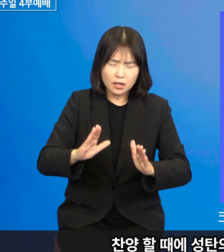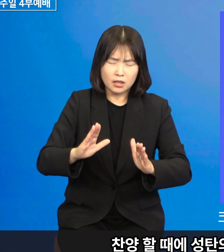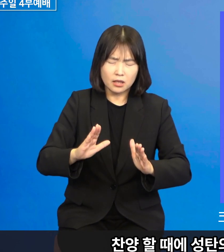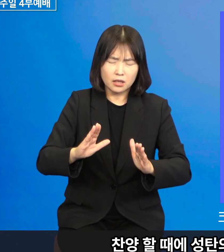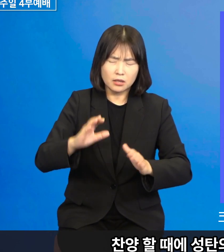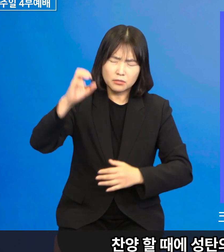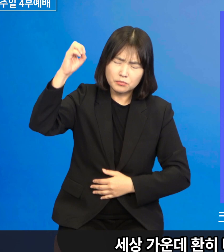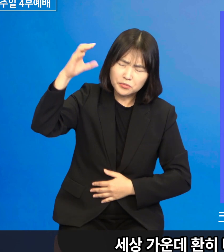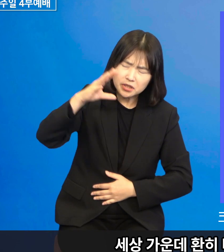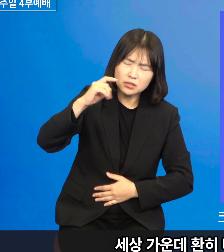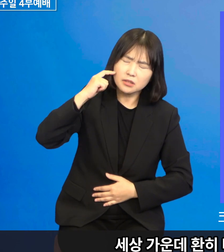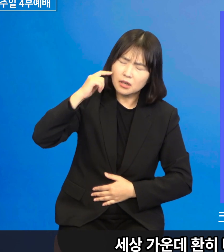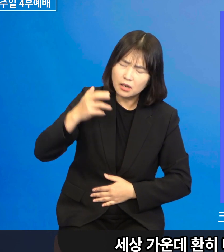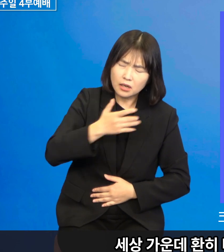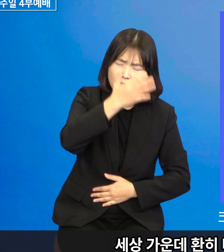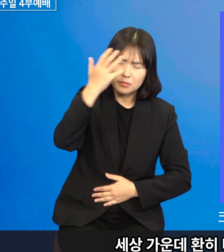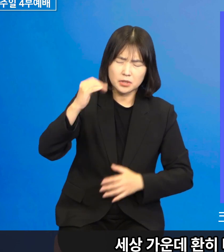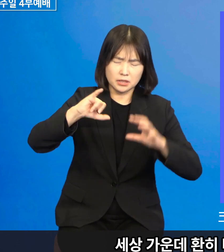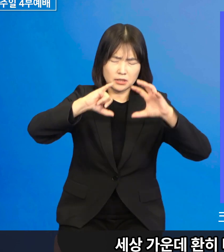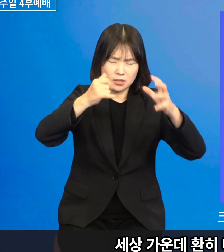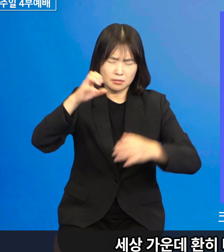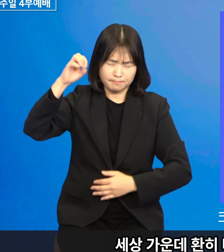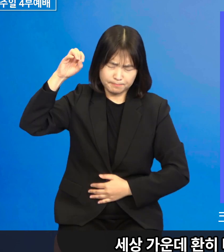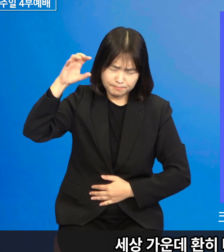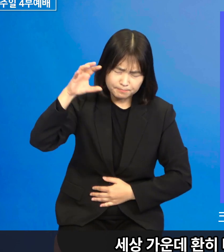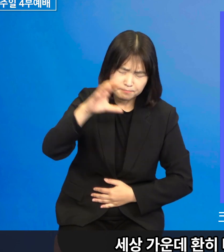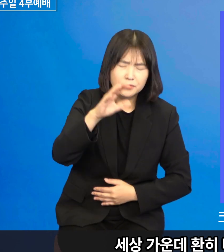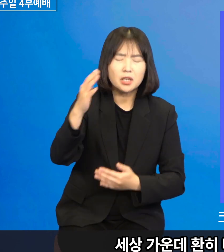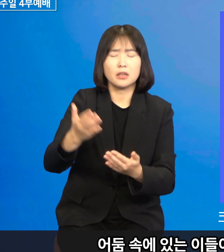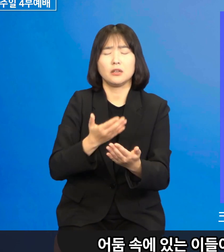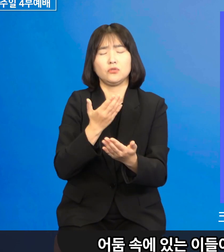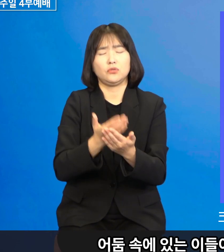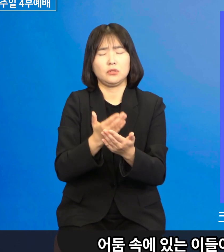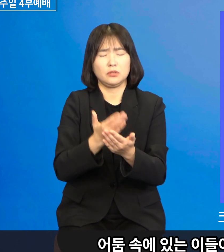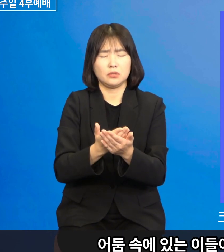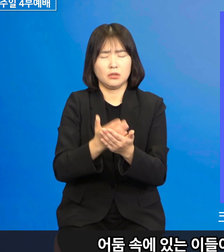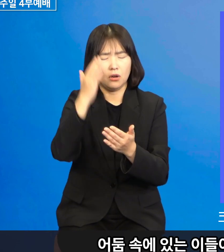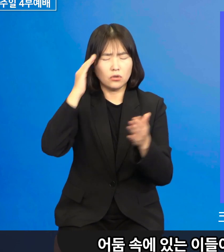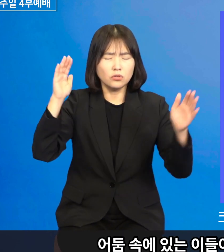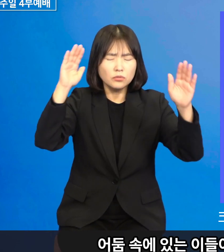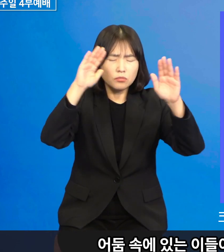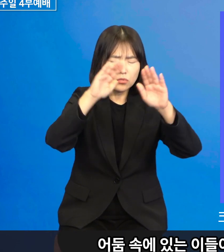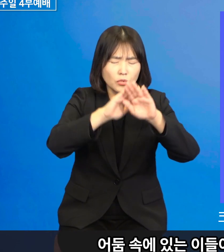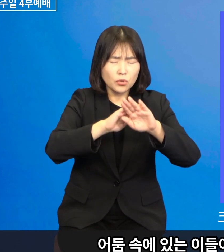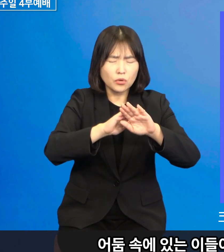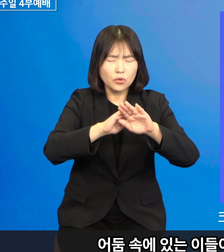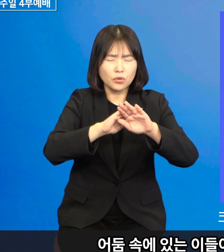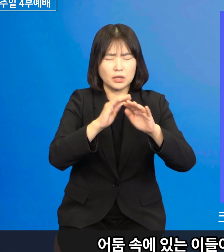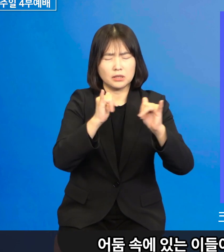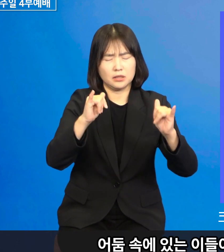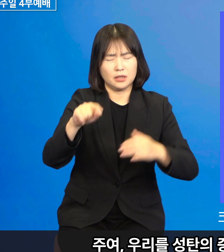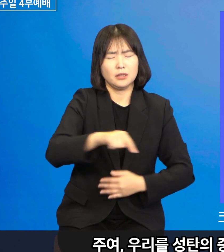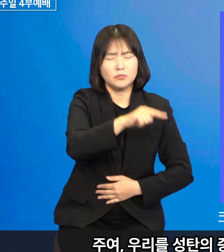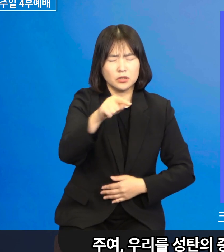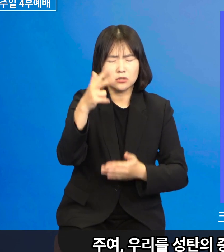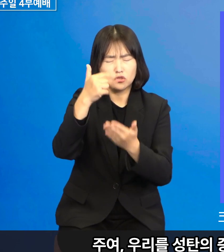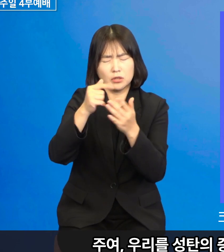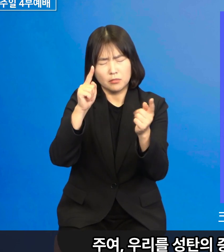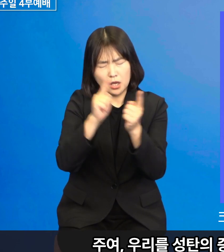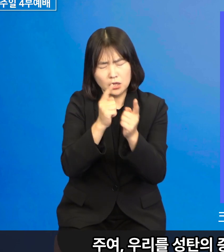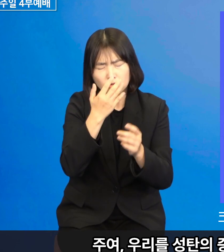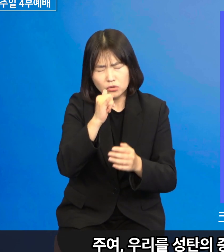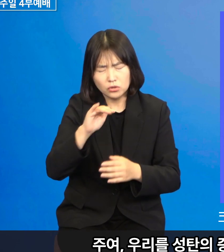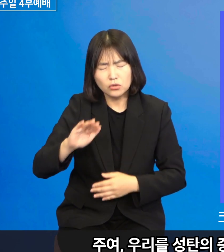빛된 아름다움이 세상 가운데 환히 비춰주게 하여 주셔서 어둠 속에 있는 이들이 주님을 만날 수 있도록 주여